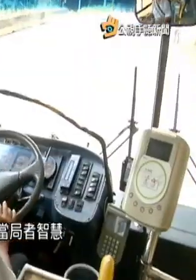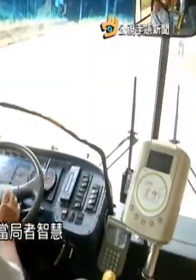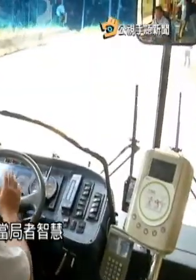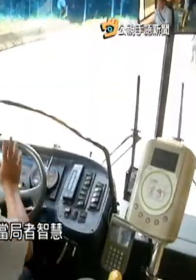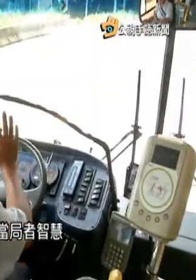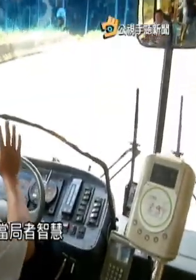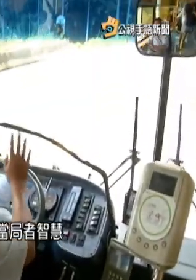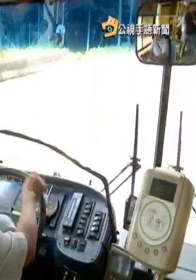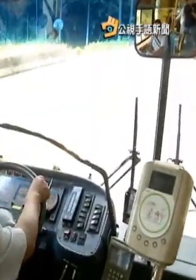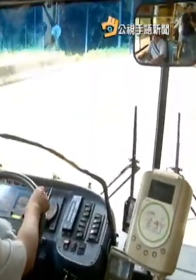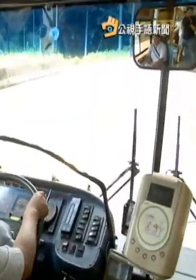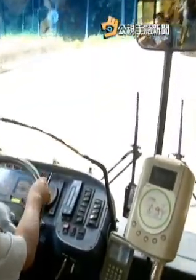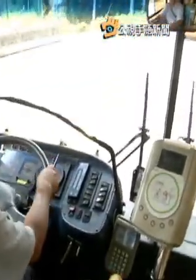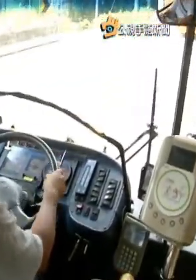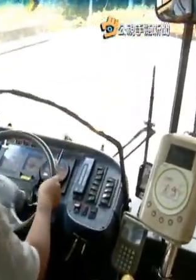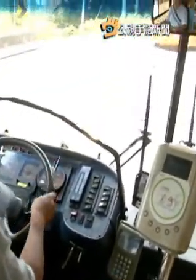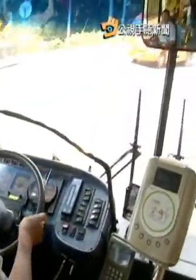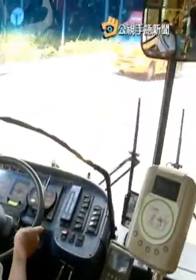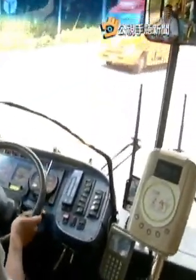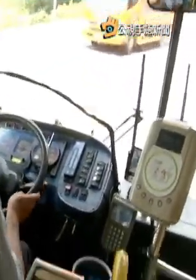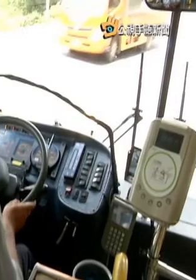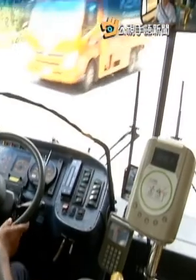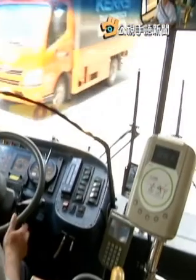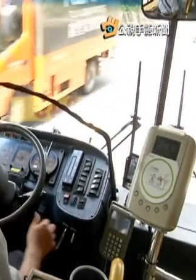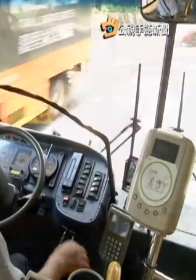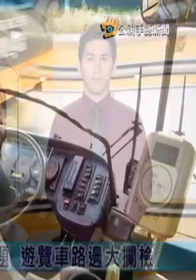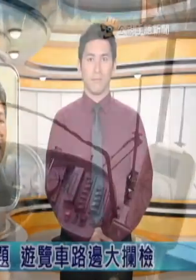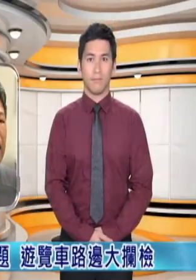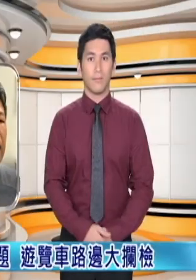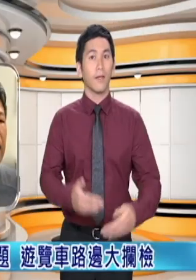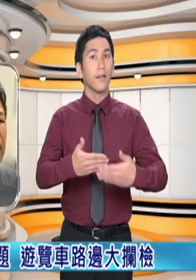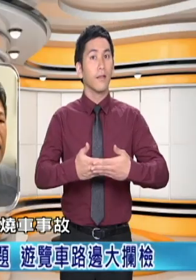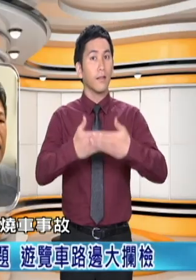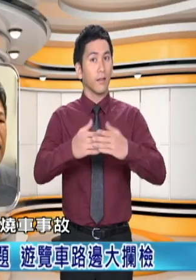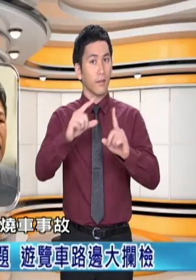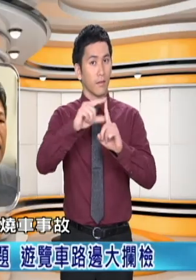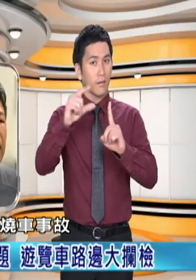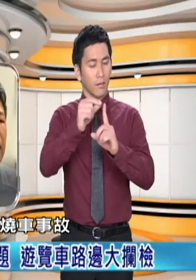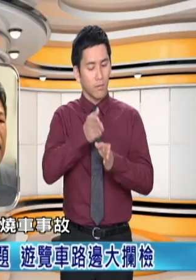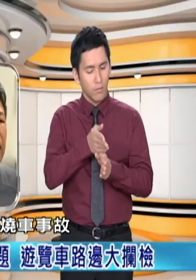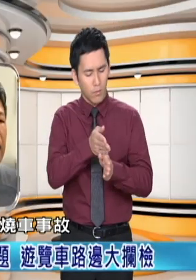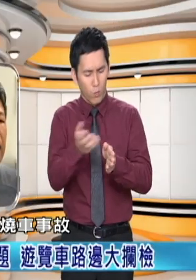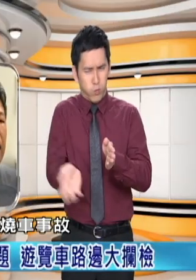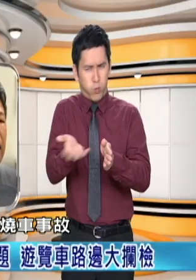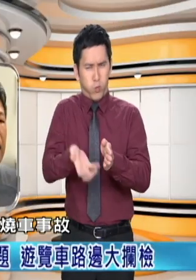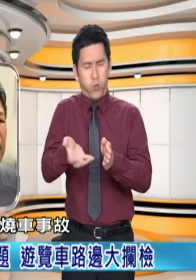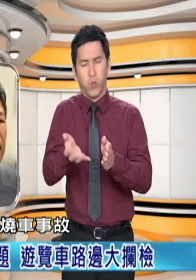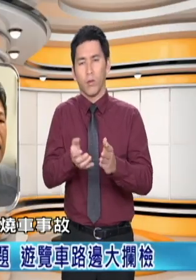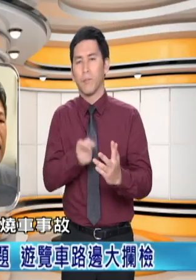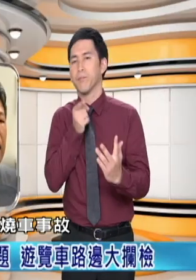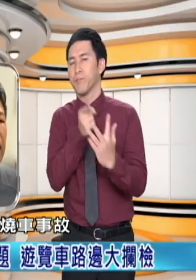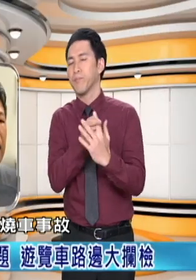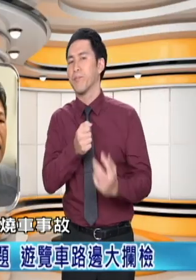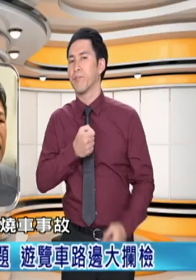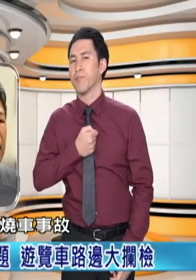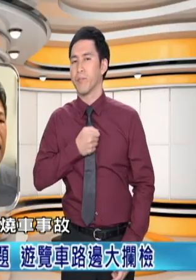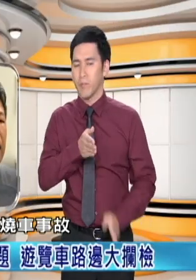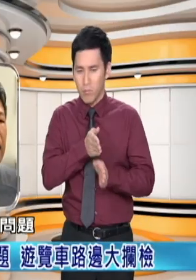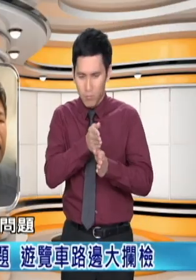慧。记者团运彭耀祖台北报道。 陆客团游览车火烧车事故，也烧出